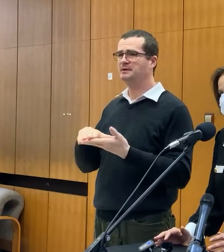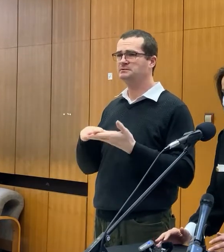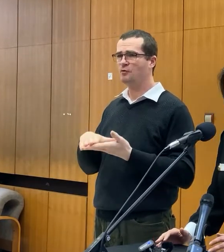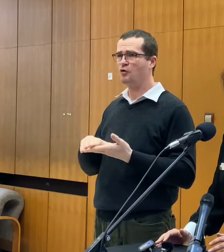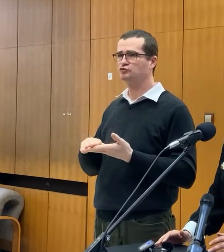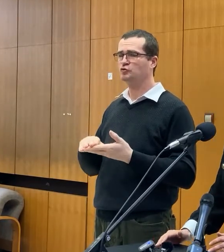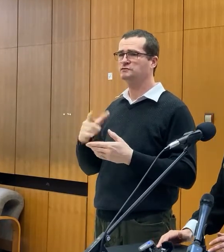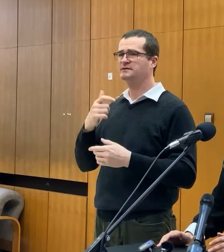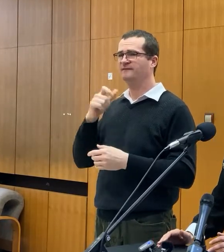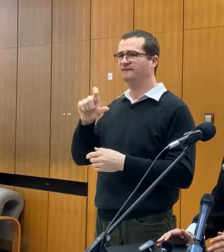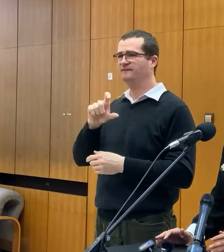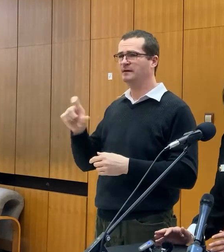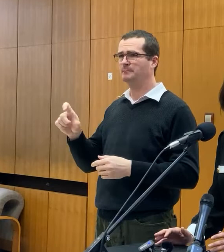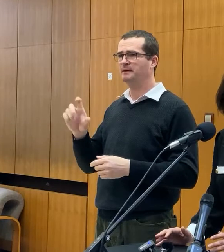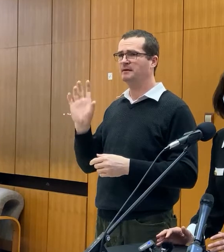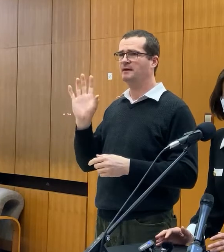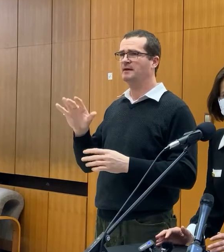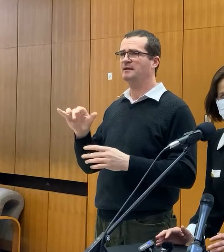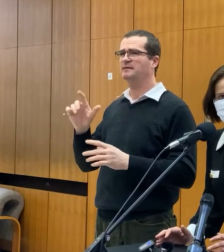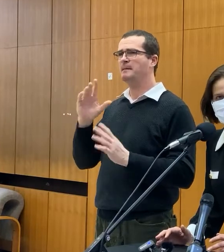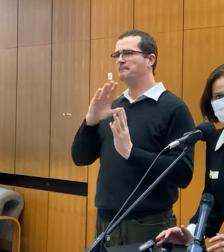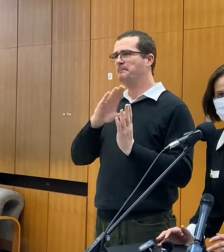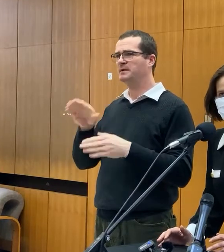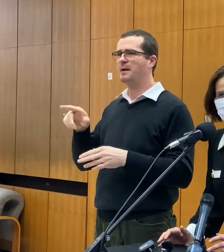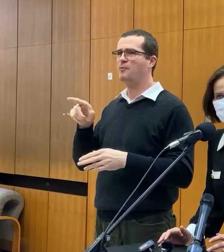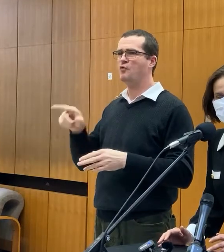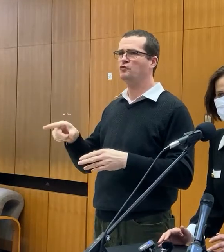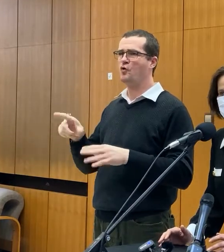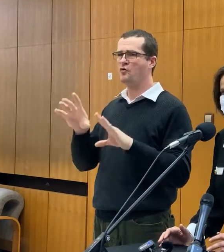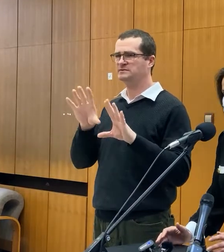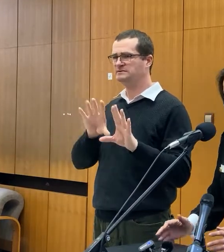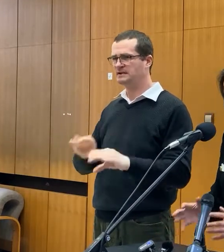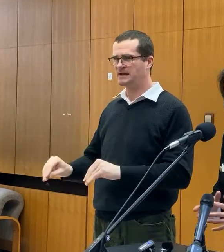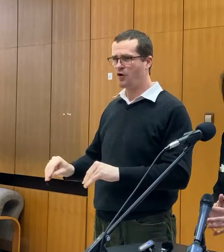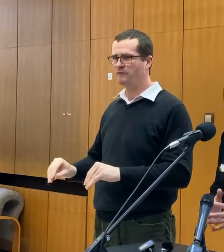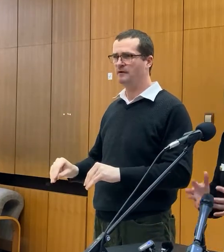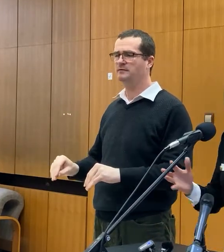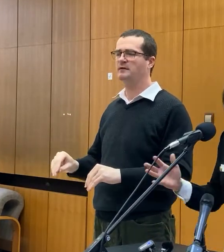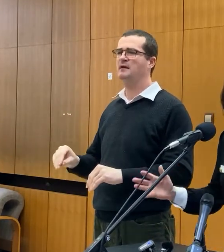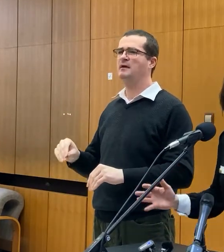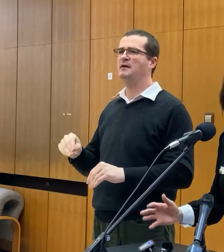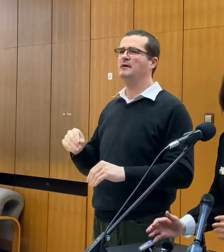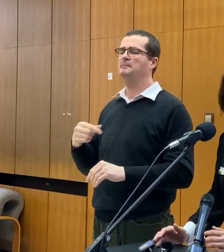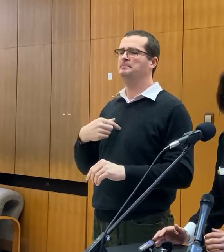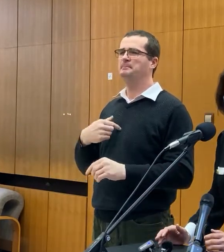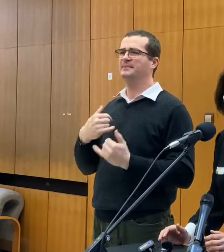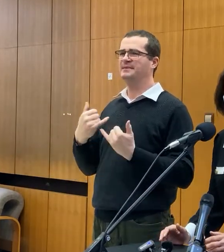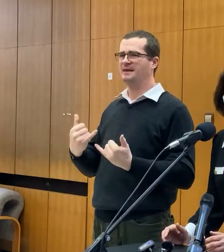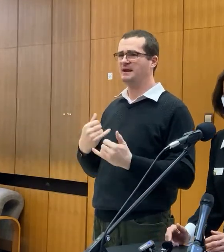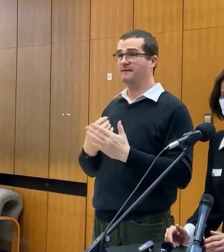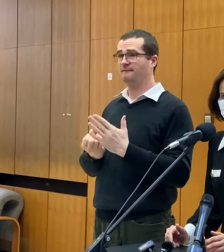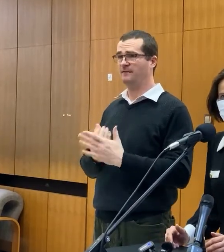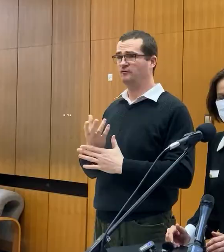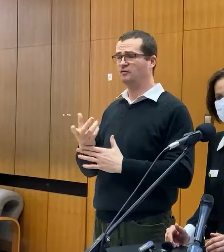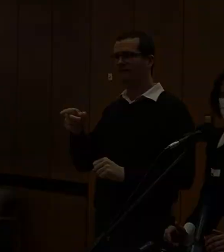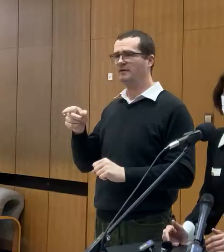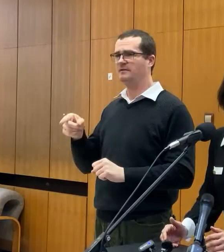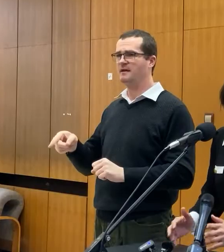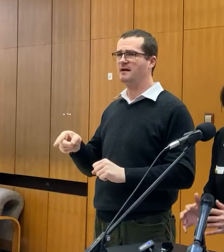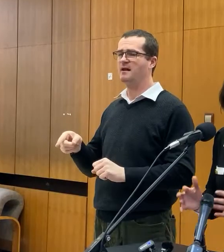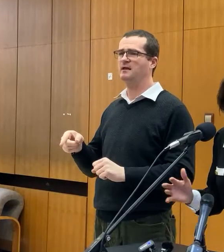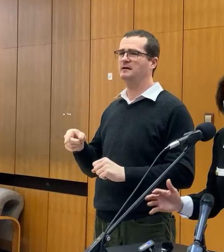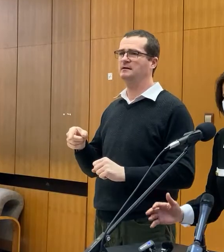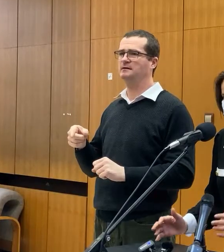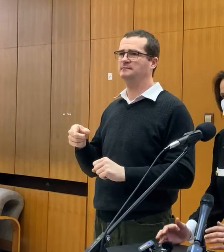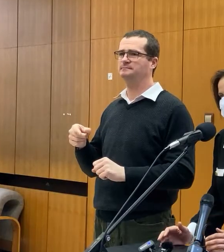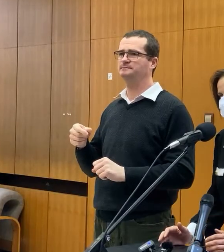spoločnosti, podniky nespadli rovno do konkurzu, ale vytvorili sme účinný priestor pre ne, aby boli jednak chránené.